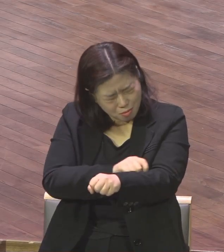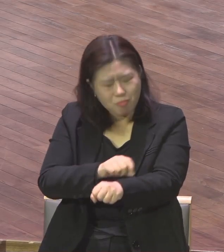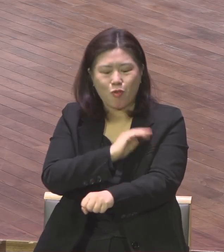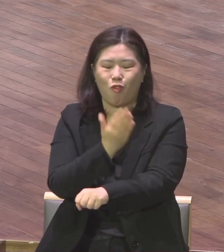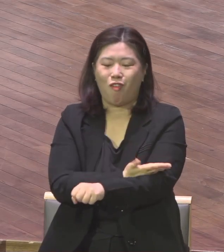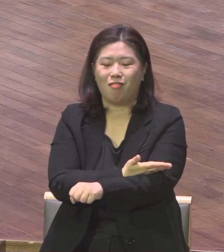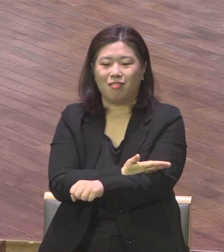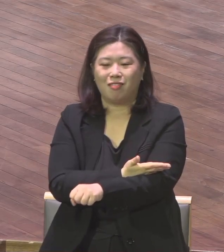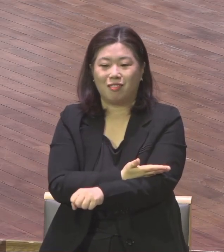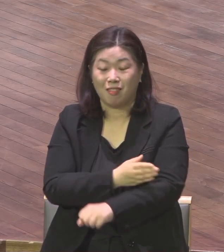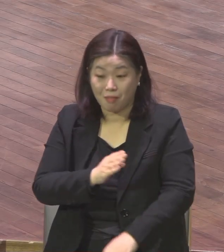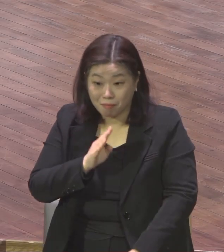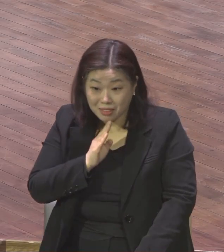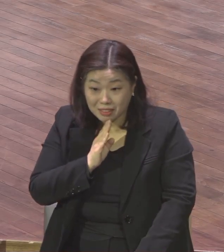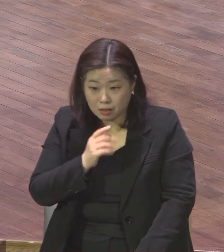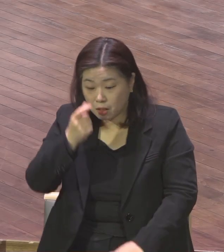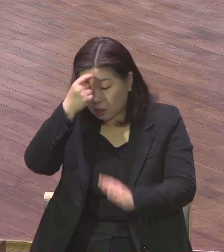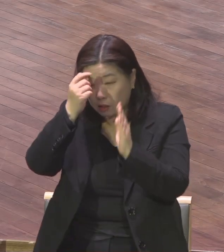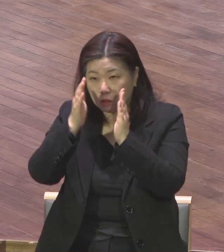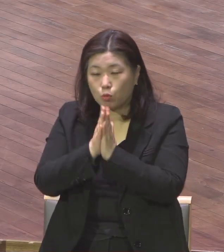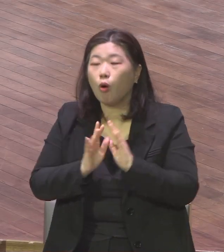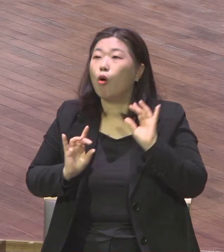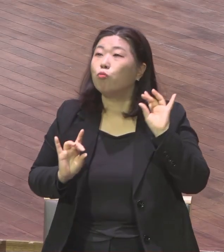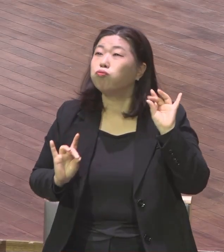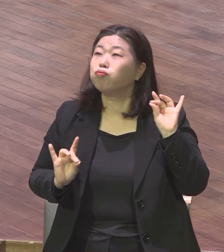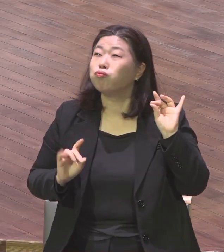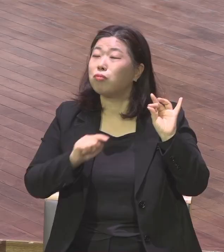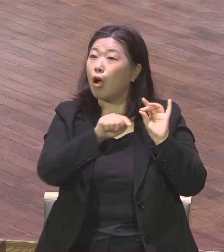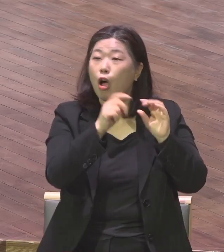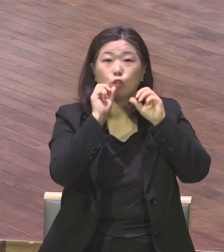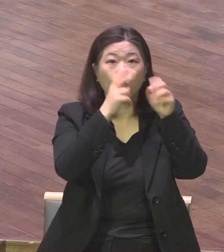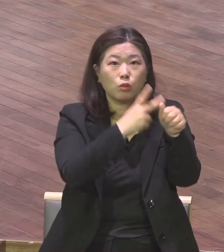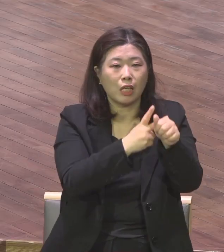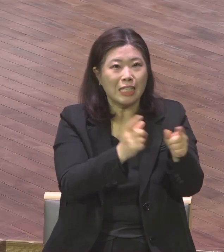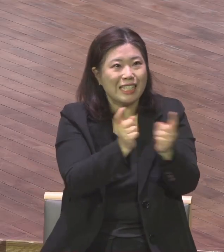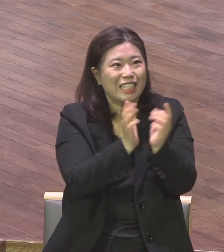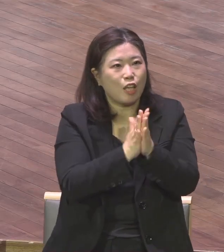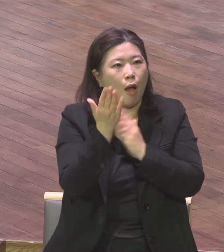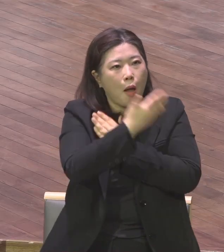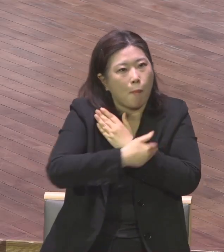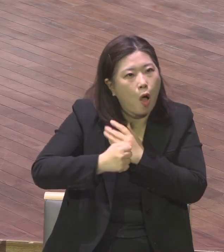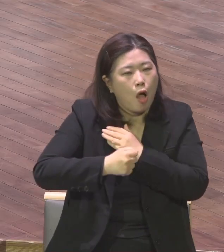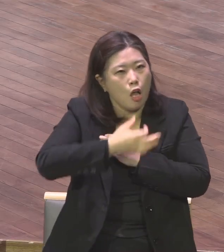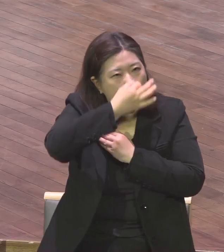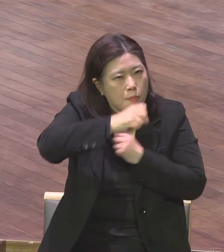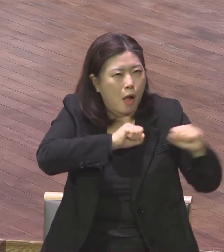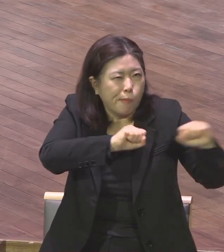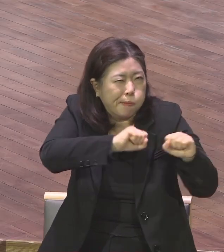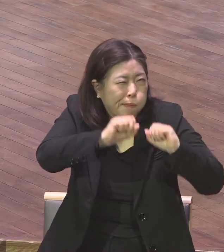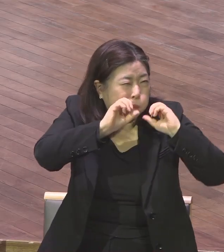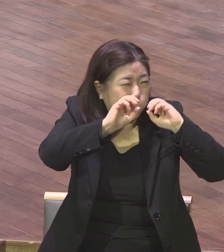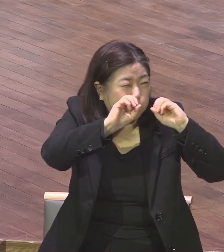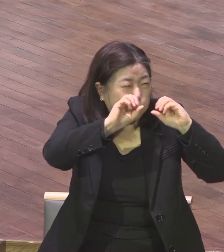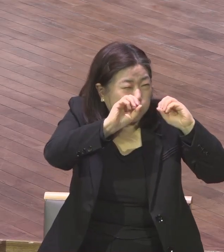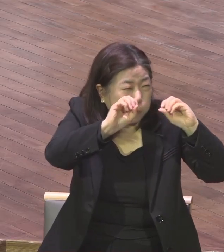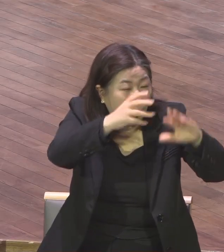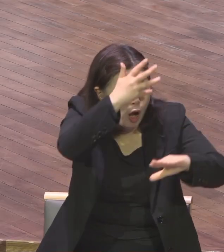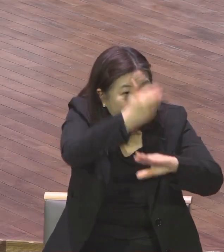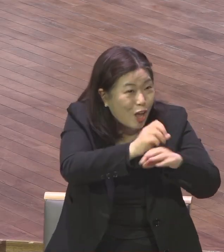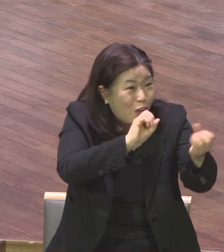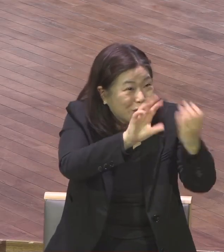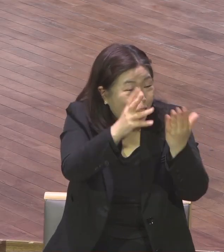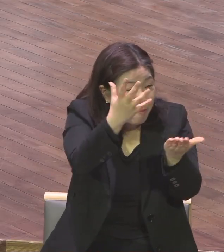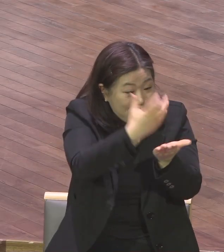중보기도의 특권이라니까. 안 가고 앉아서 선교사 상 받는다니까요. 보내는 선교사 상을 받아요. 선교사를 위해서